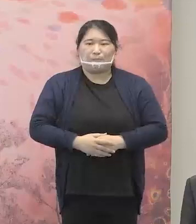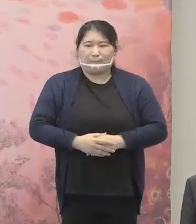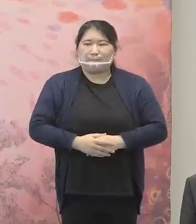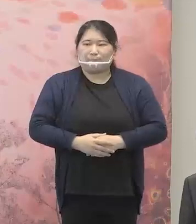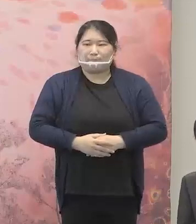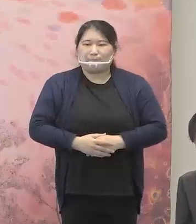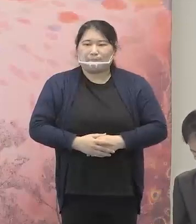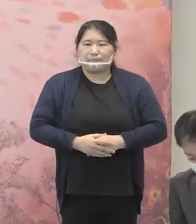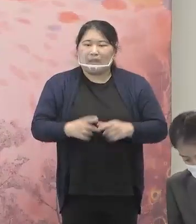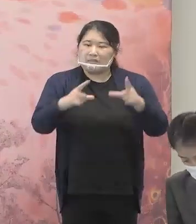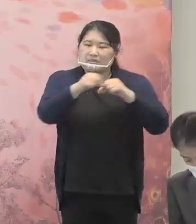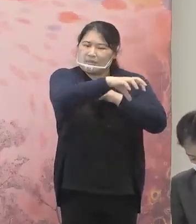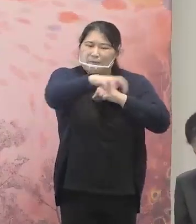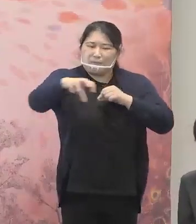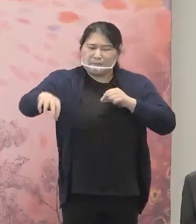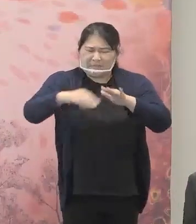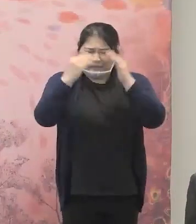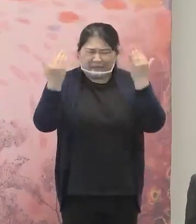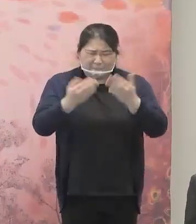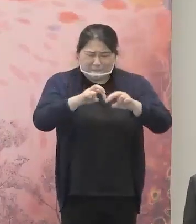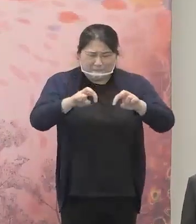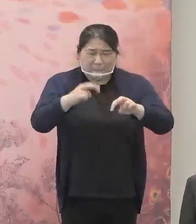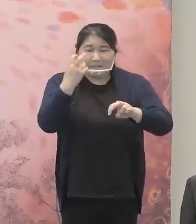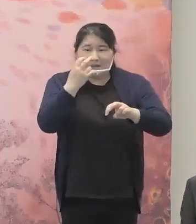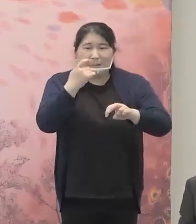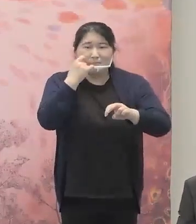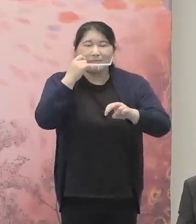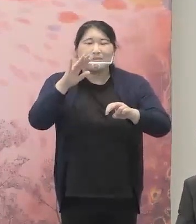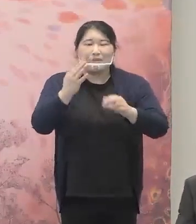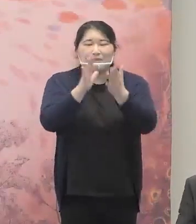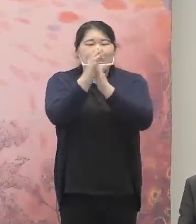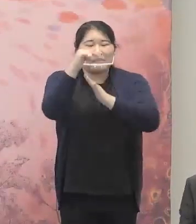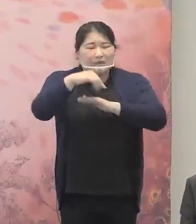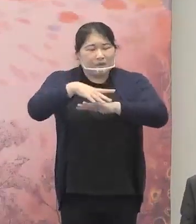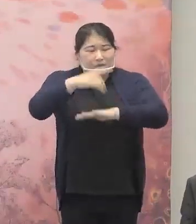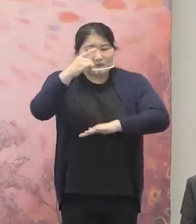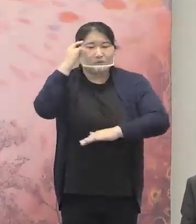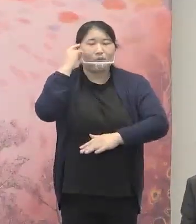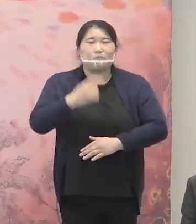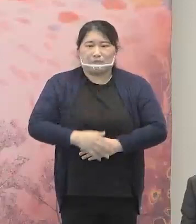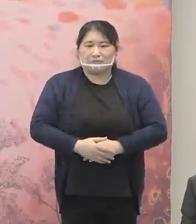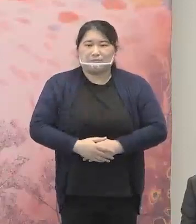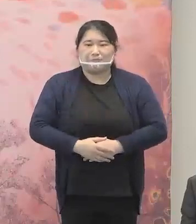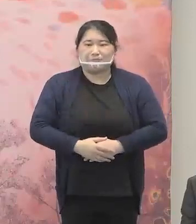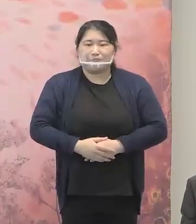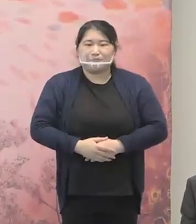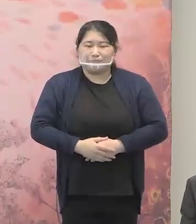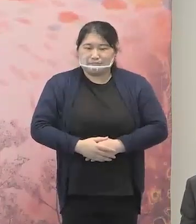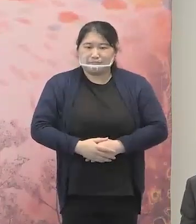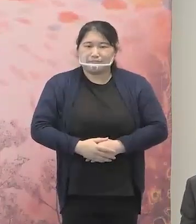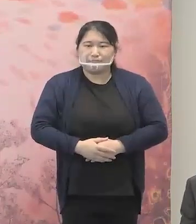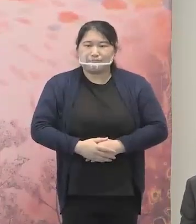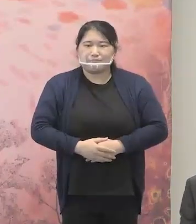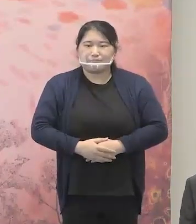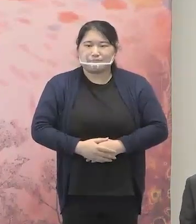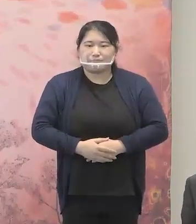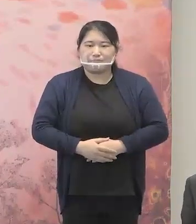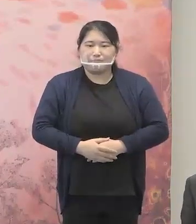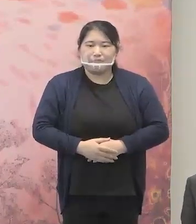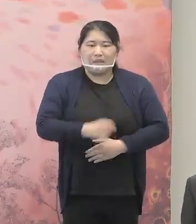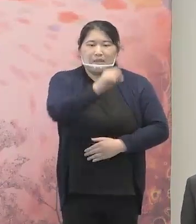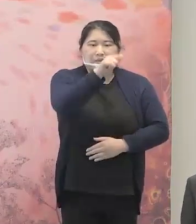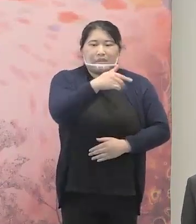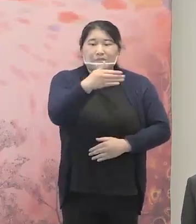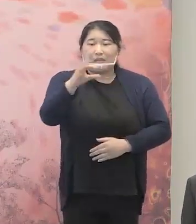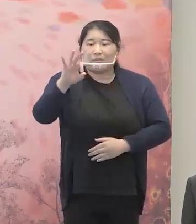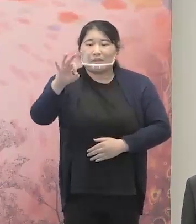ります。全国までなかなか調べきれませんが、少なくとも県内初は間違いないと思いますが、帯番組形式での、ウィークでの毎